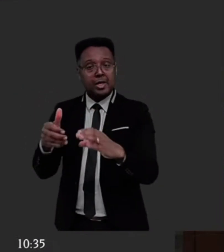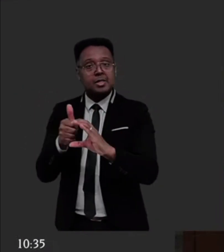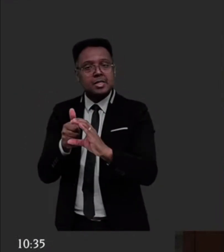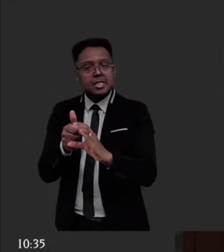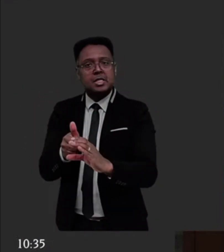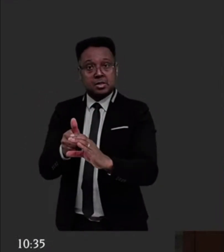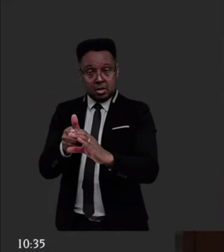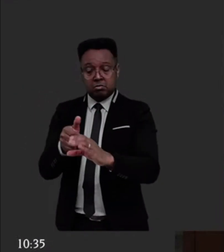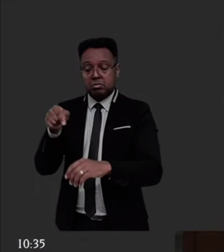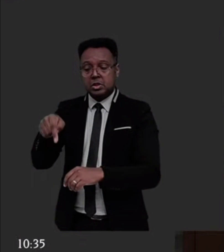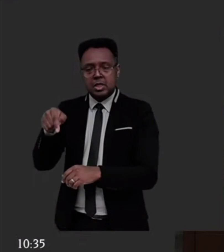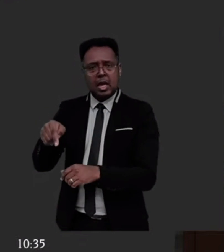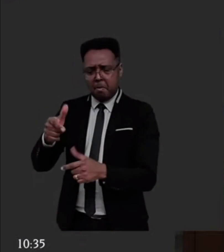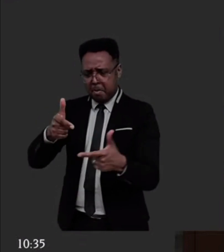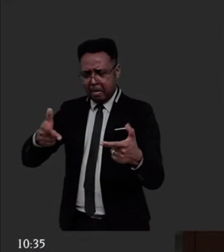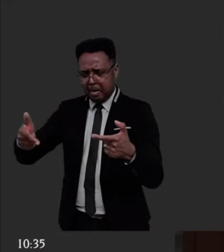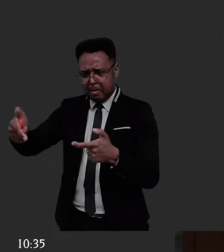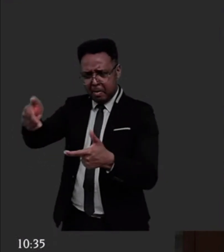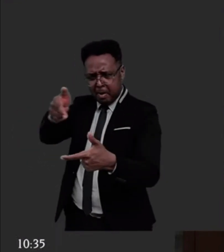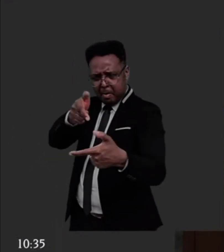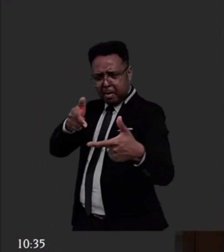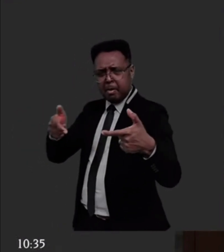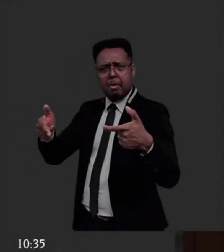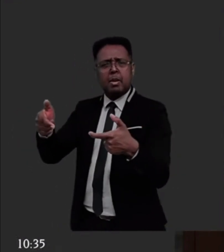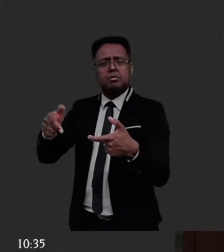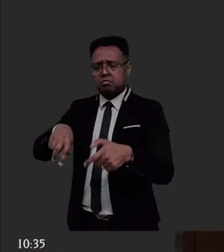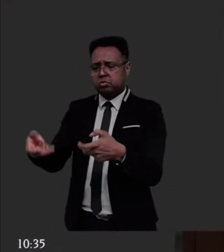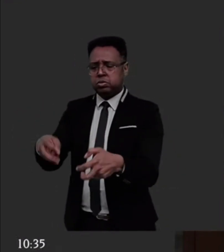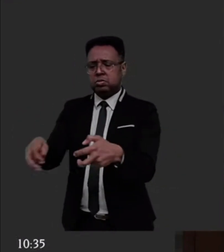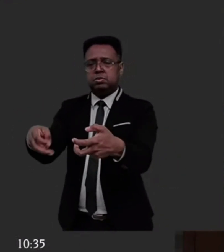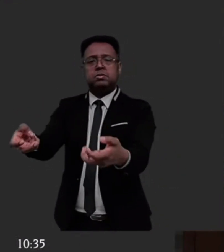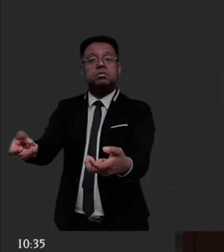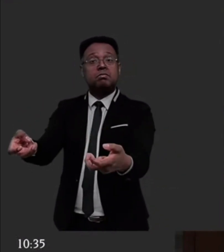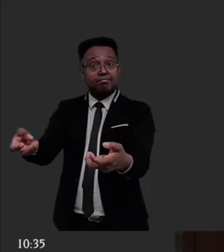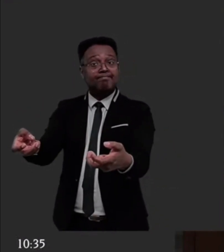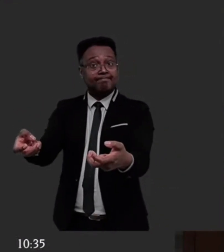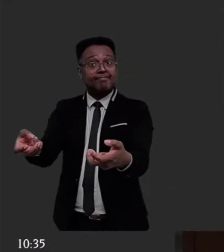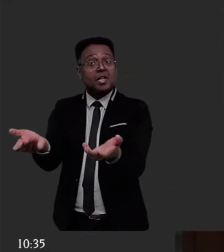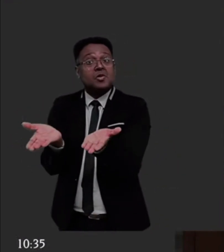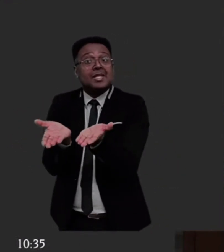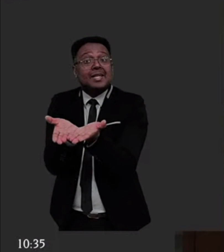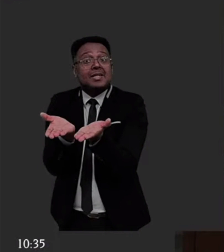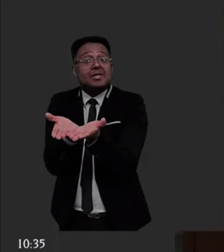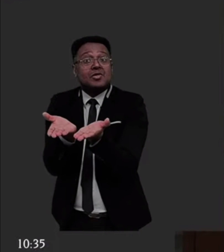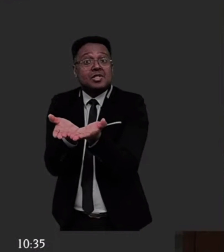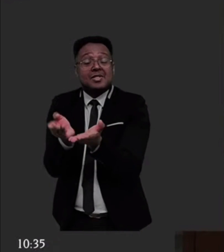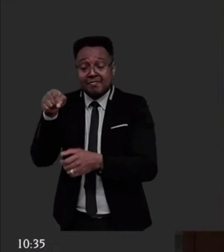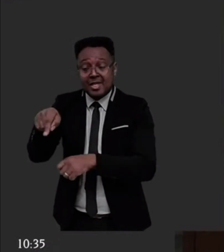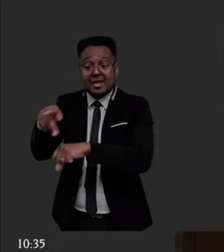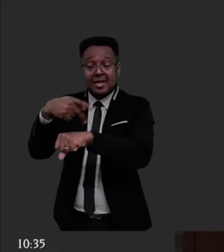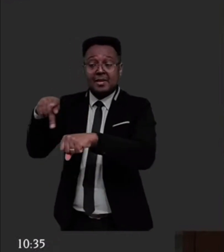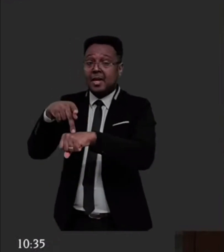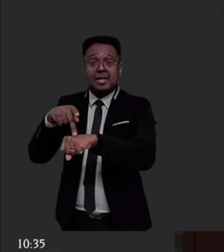dos países que a perseguição é muito forte e impossível ser ali religioso de